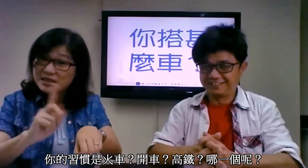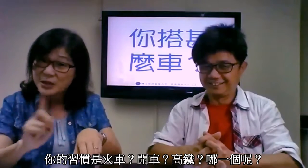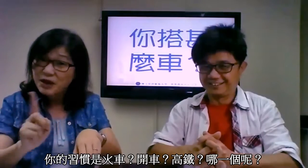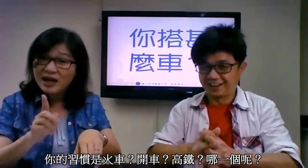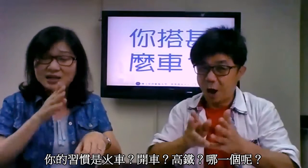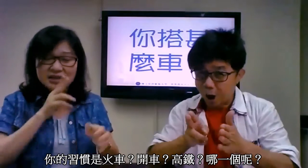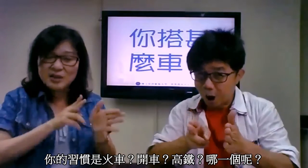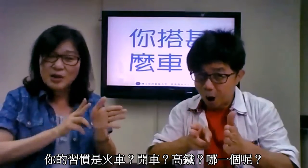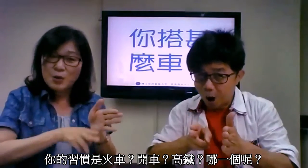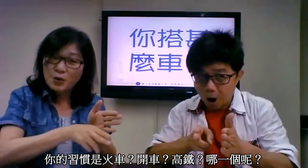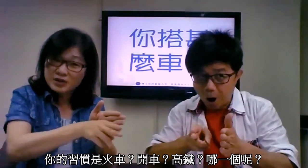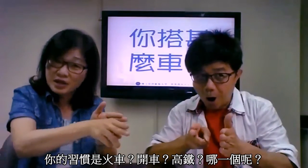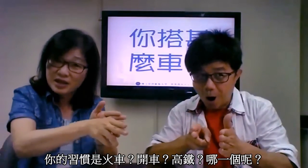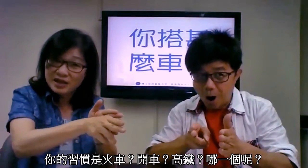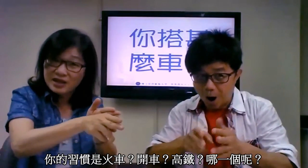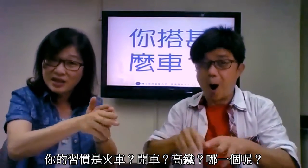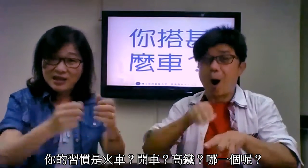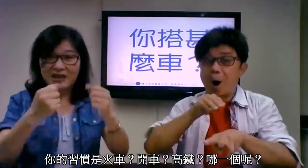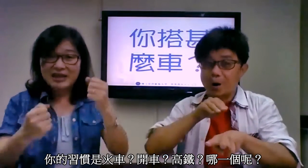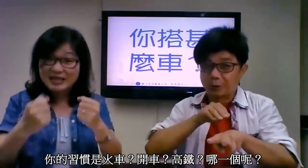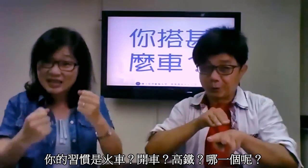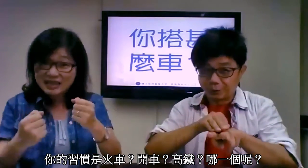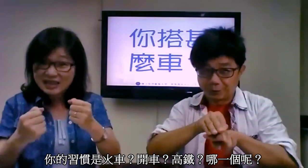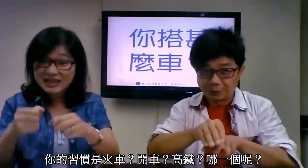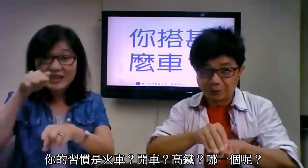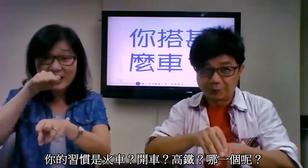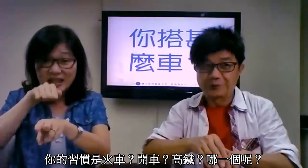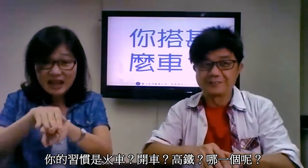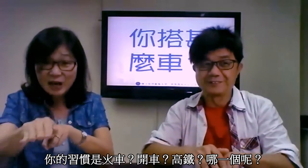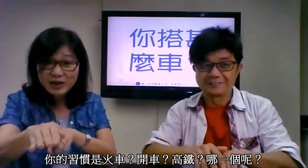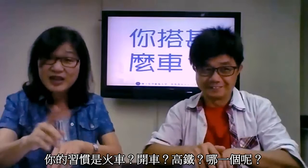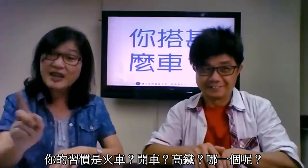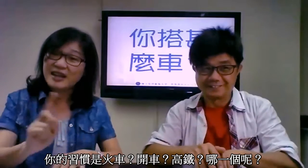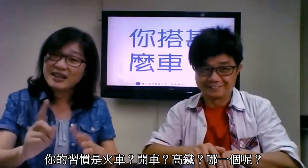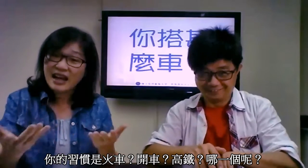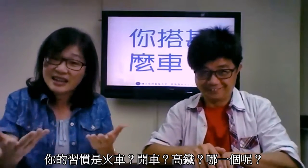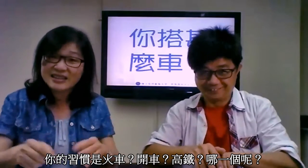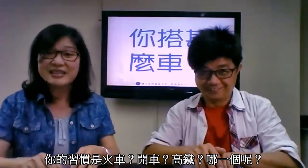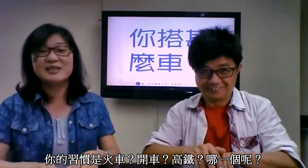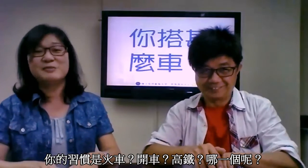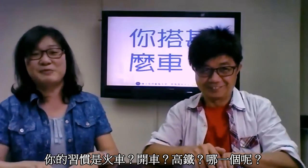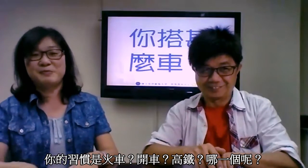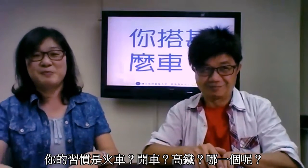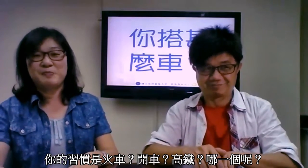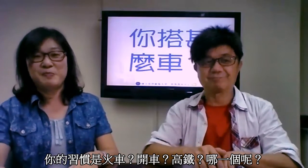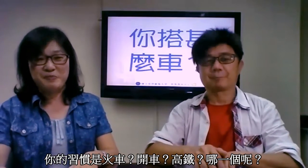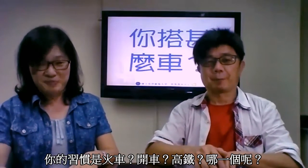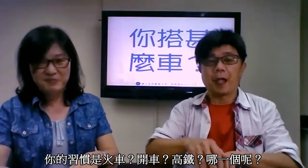习惯是？火车、开车、高铁，哪一个呢？